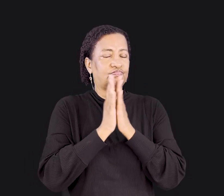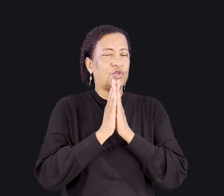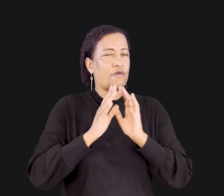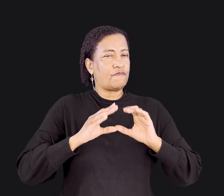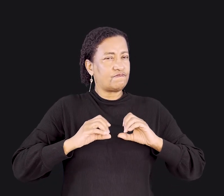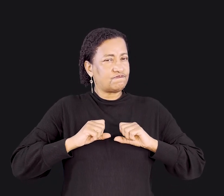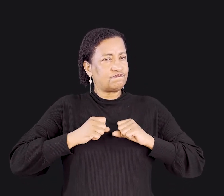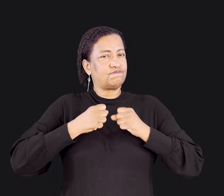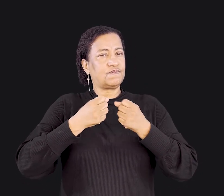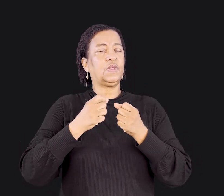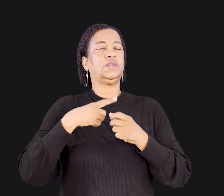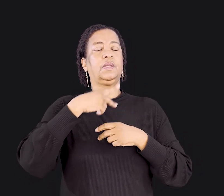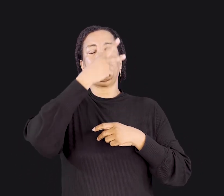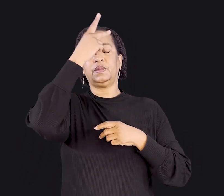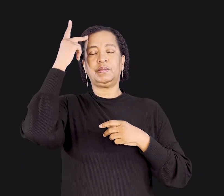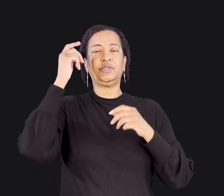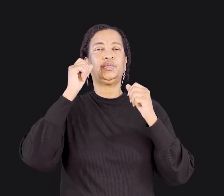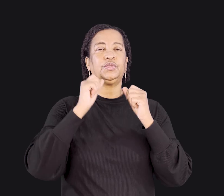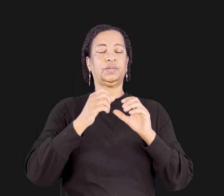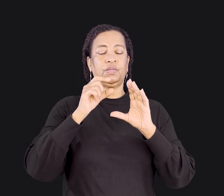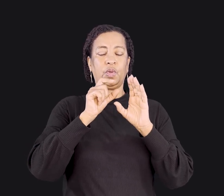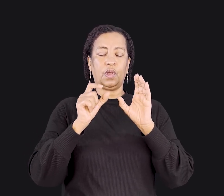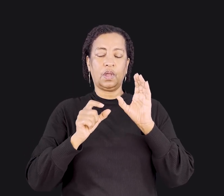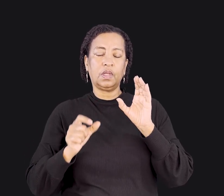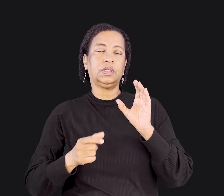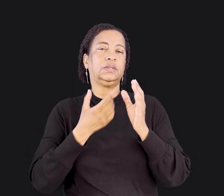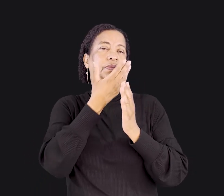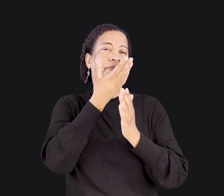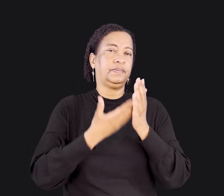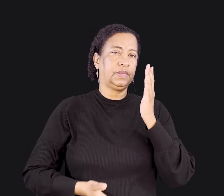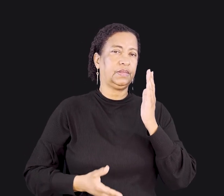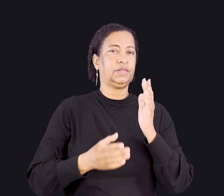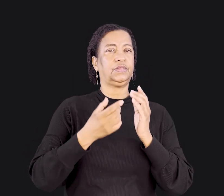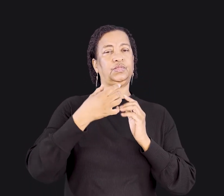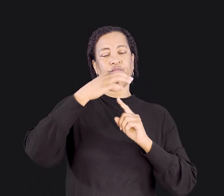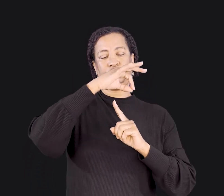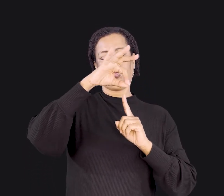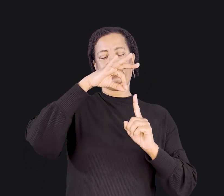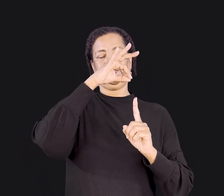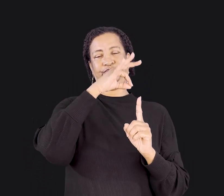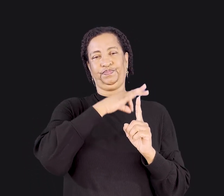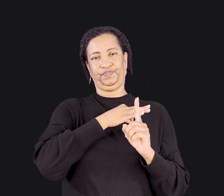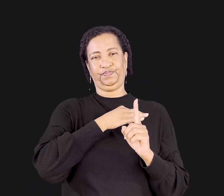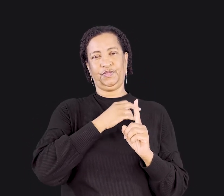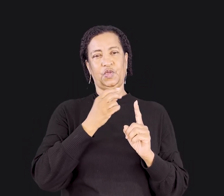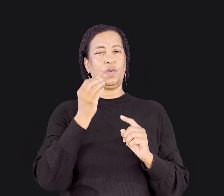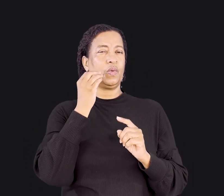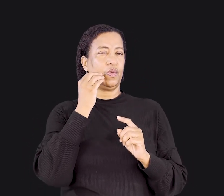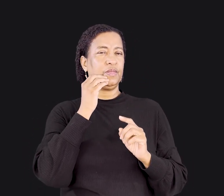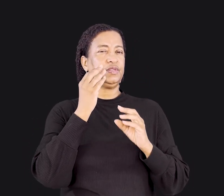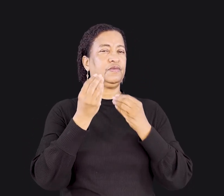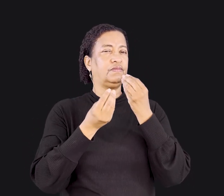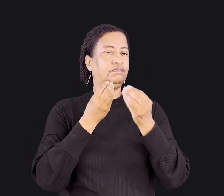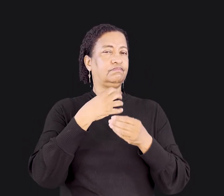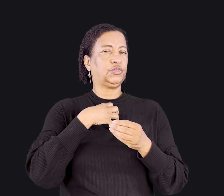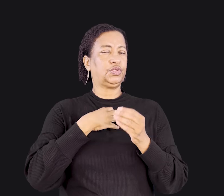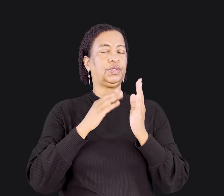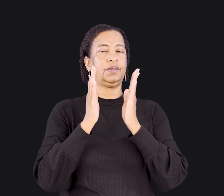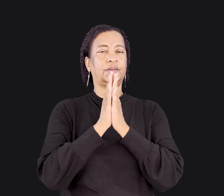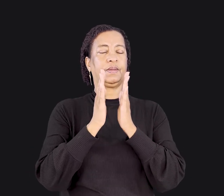por aqueles que poderiam ser classificados como perdedores espirituais. Procure observar como Paulo orava por aquelas pessoas